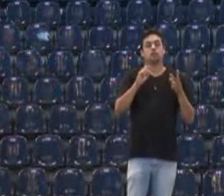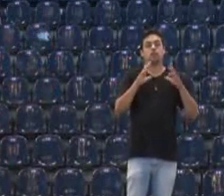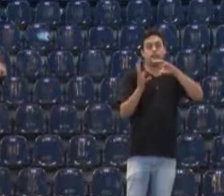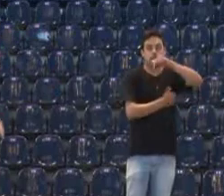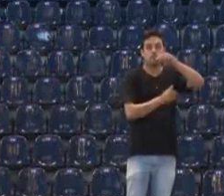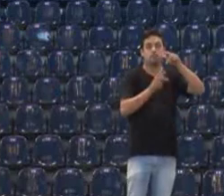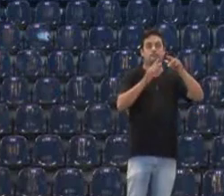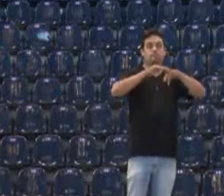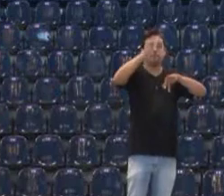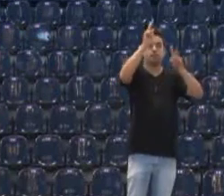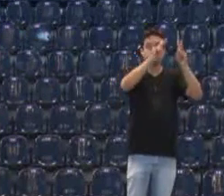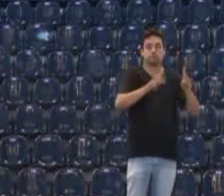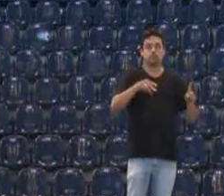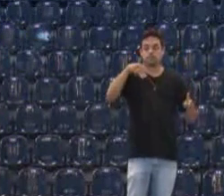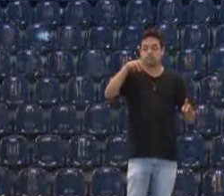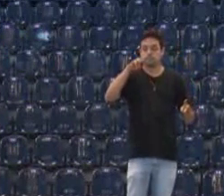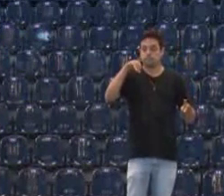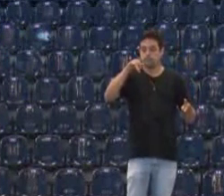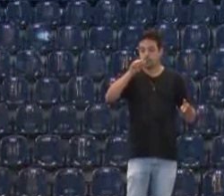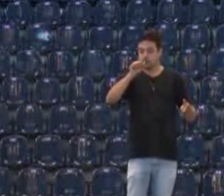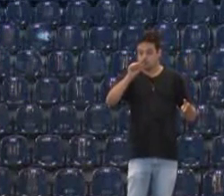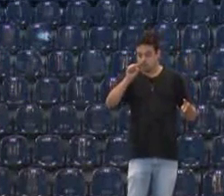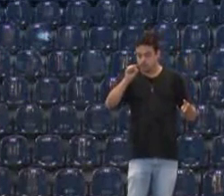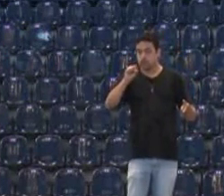guerra, né? Não.